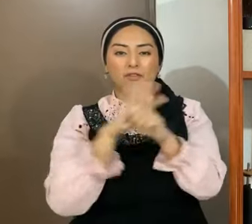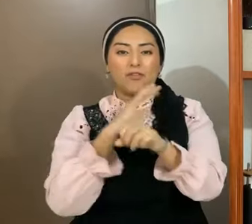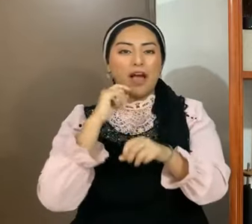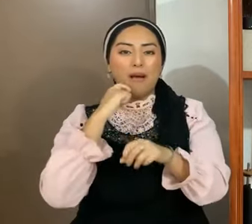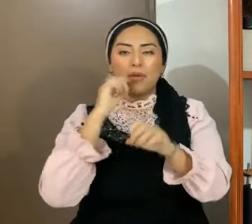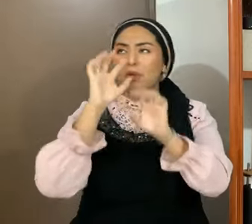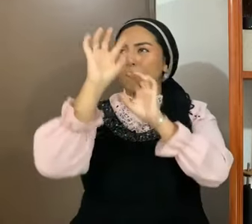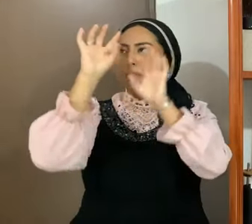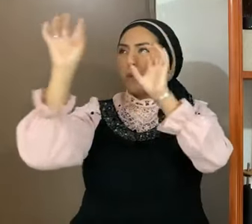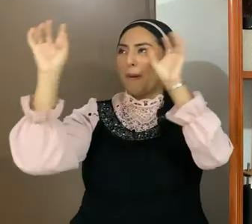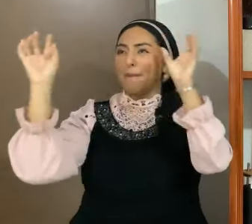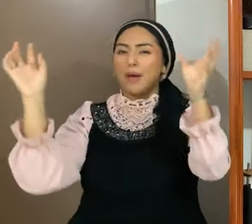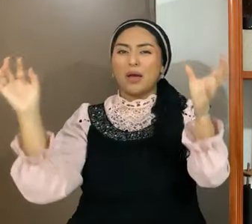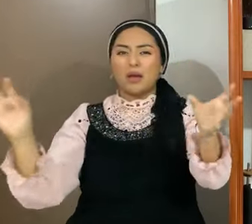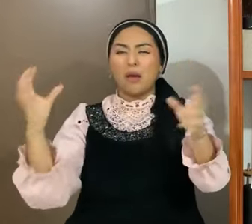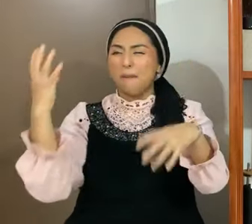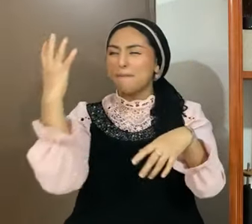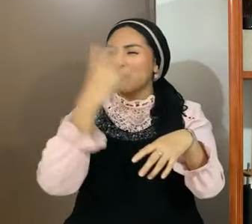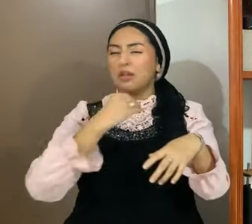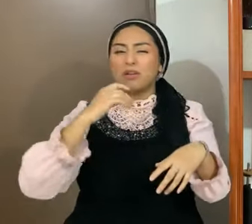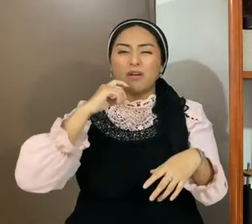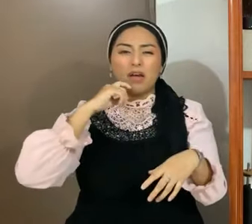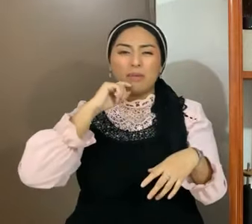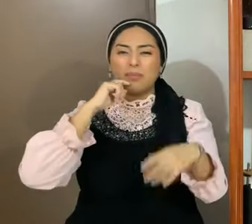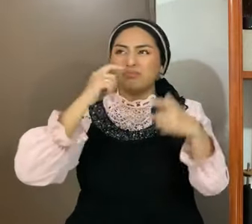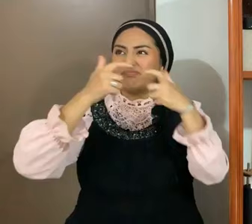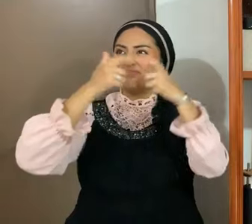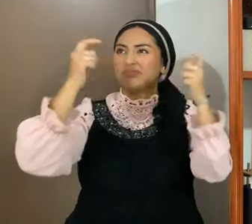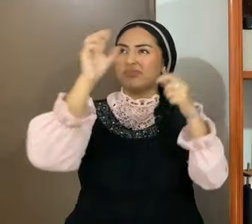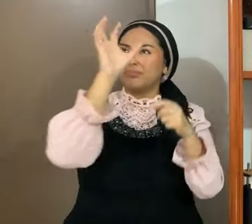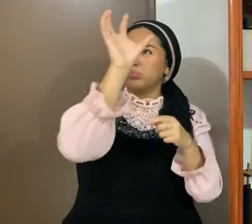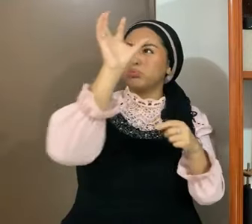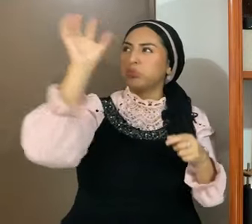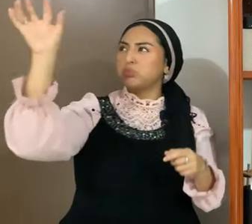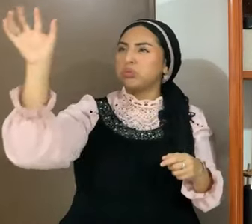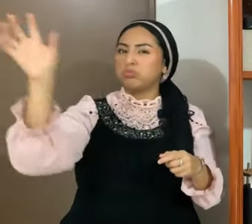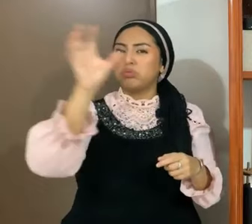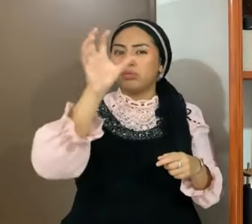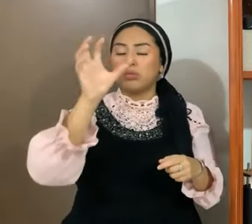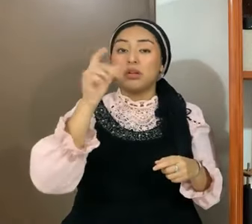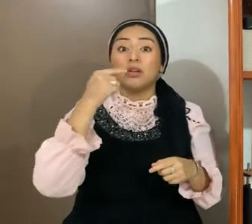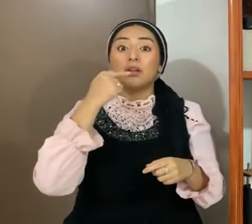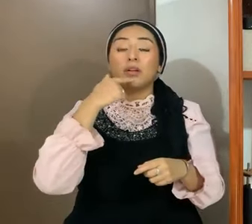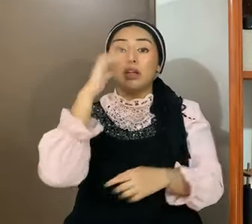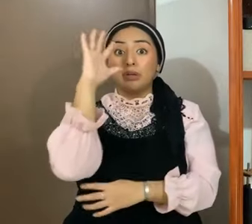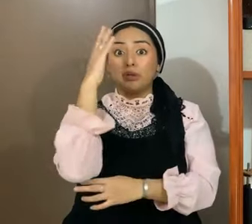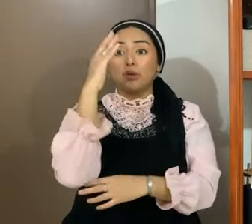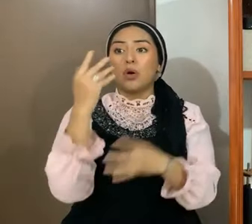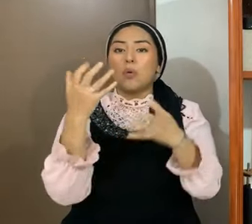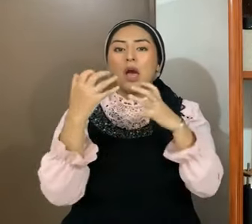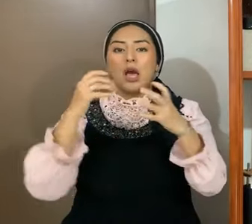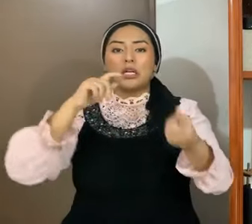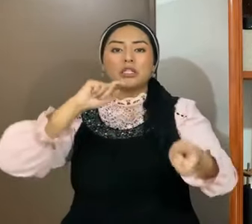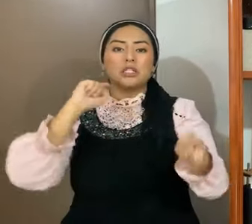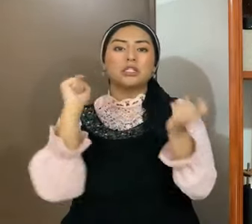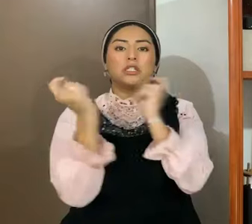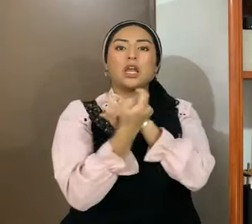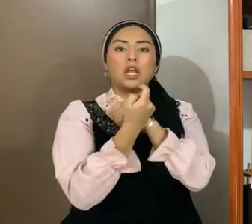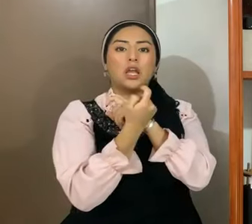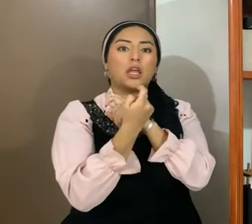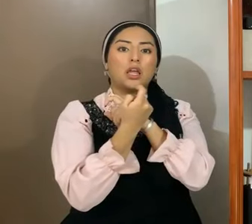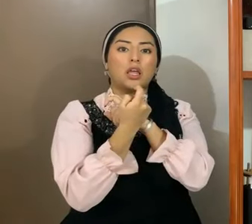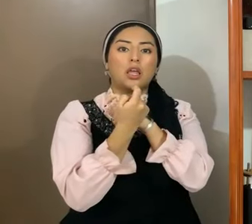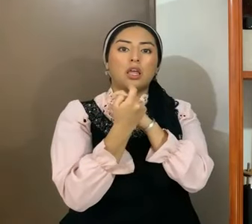un manzano que diera unas manzanas muy hermosas, muy preciosas, de repente dijera: yo quiero ser palmera.